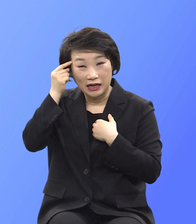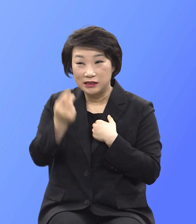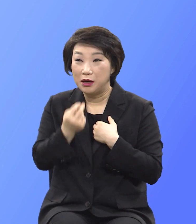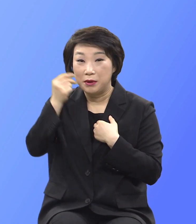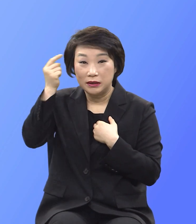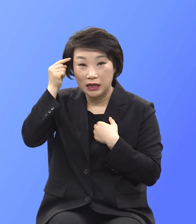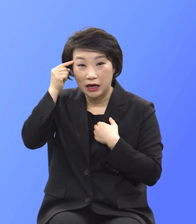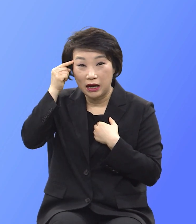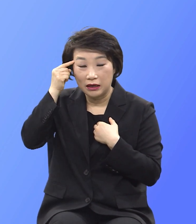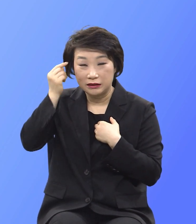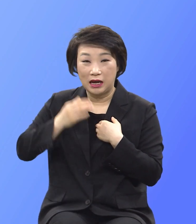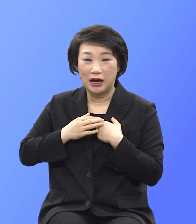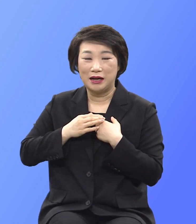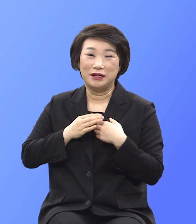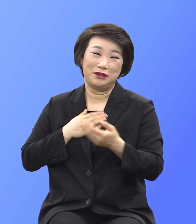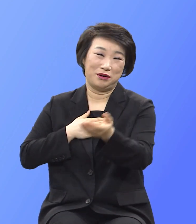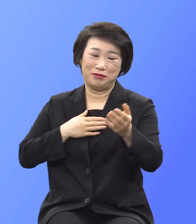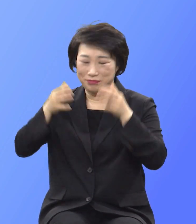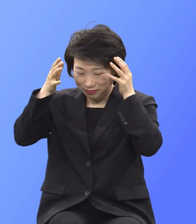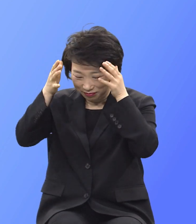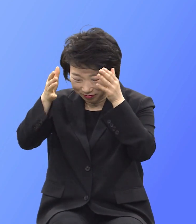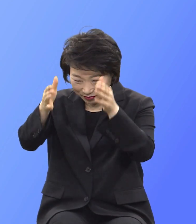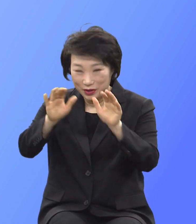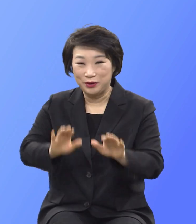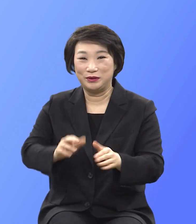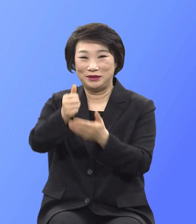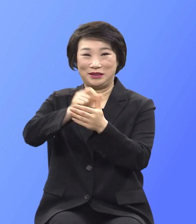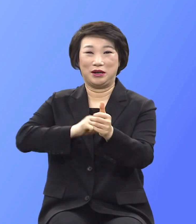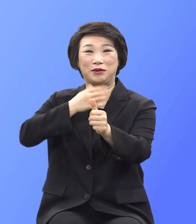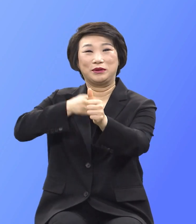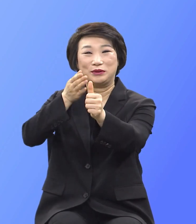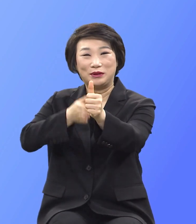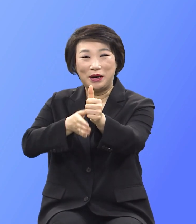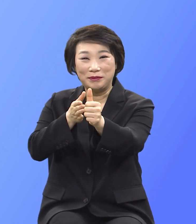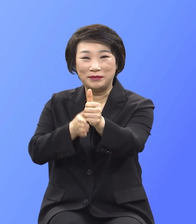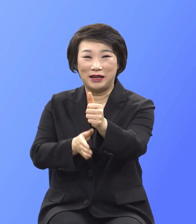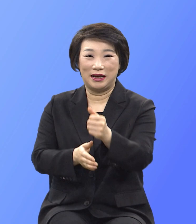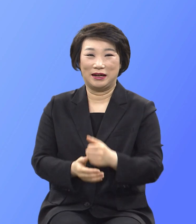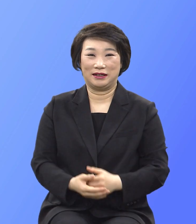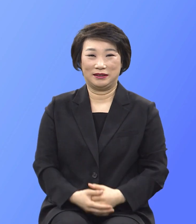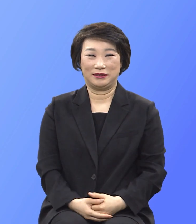생명의 생각에 제발 집착하기를 주님의 이름으로 축원합니다.